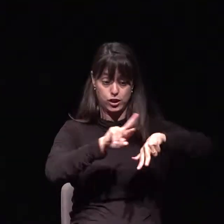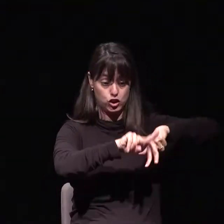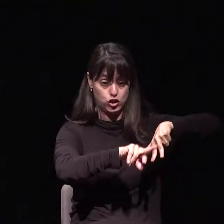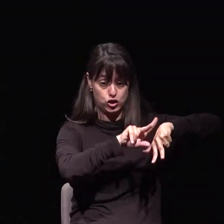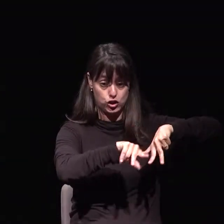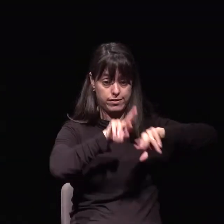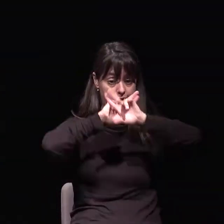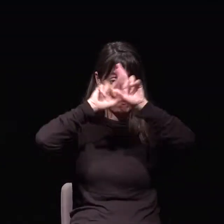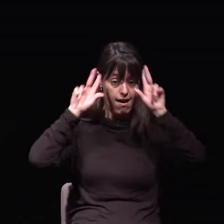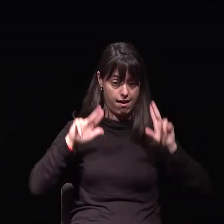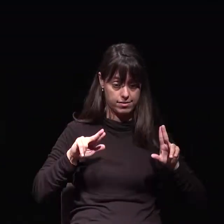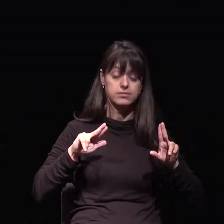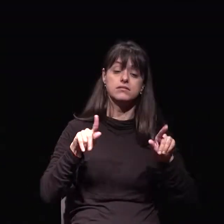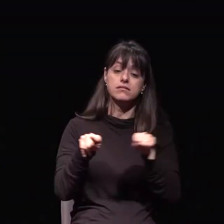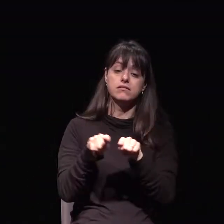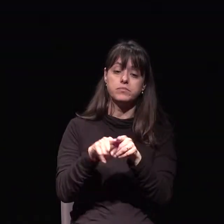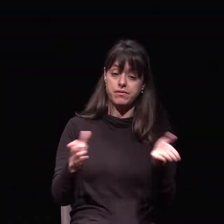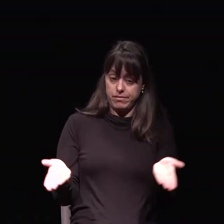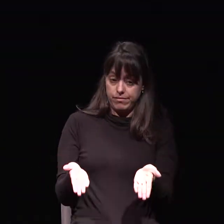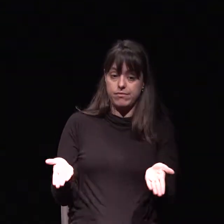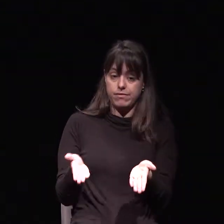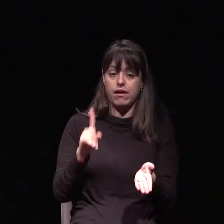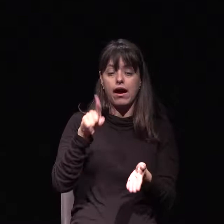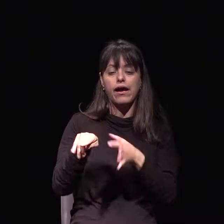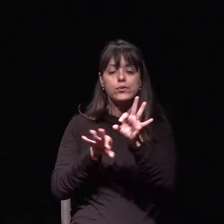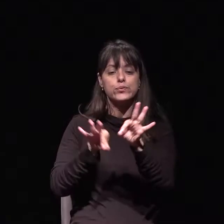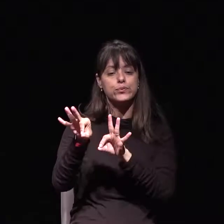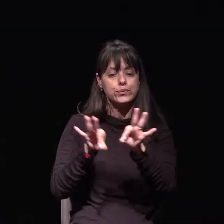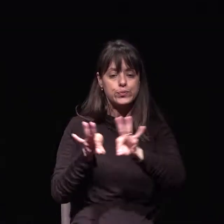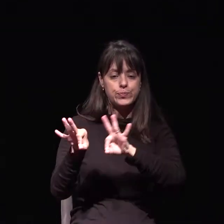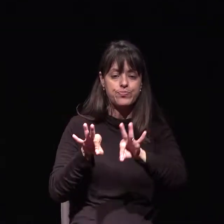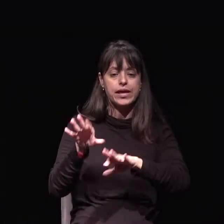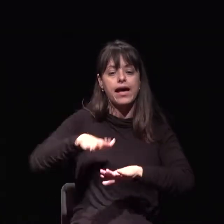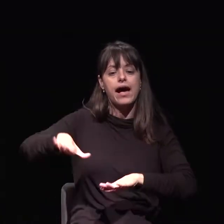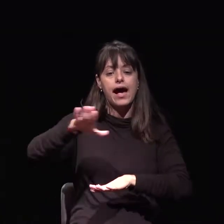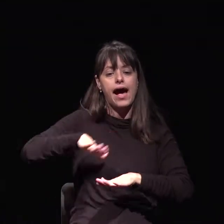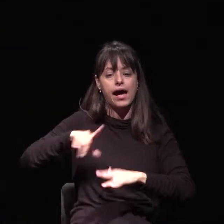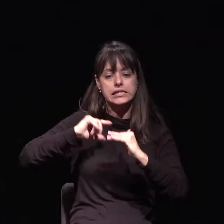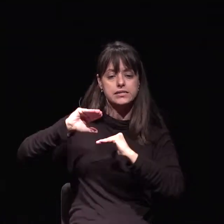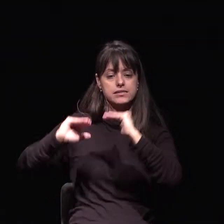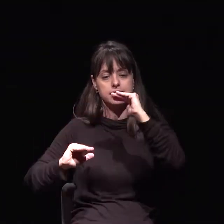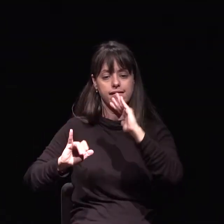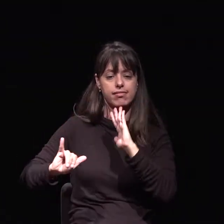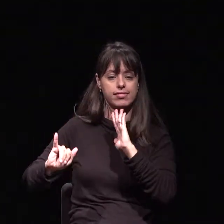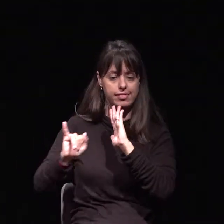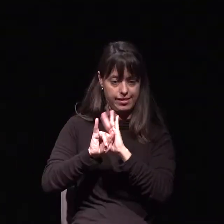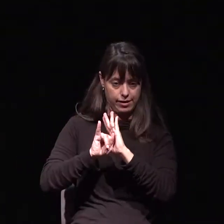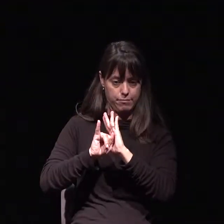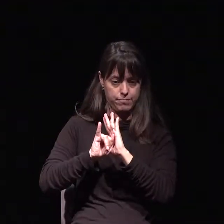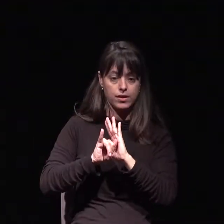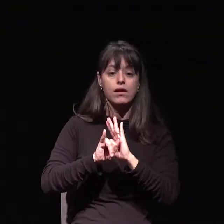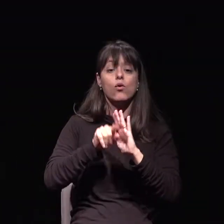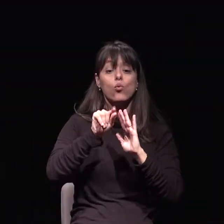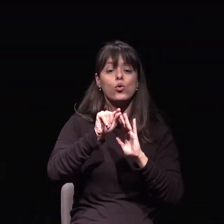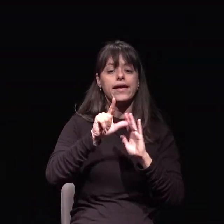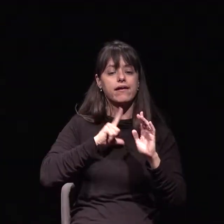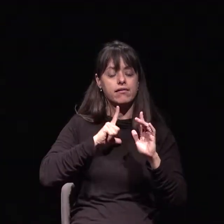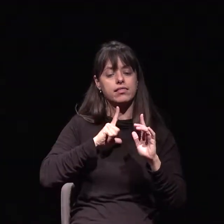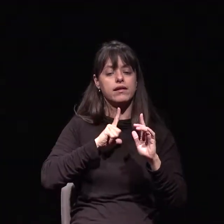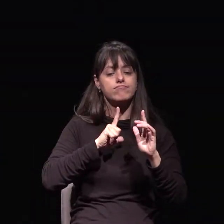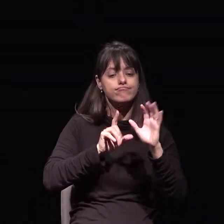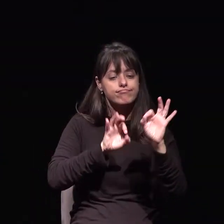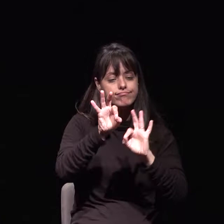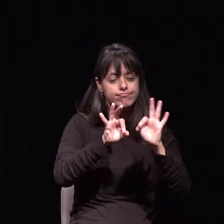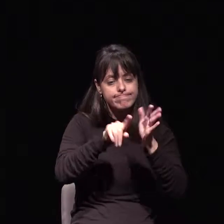e raça e, atualmente, é coordenadora da área Desigualdades e Identidades no Internet Lab, pesquisa